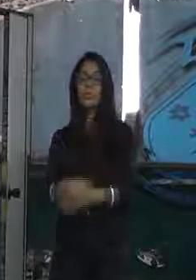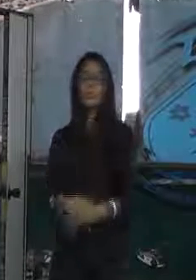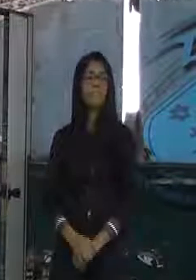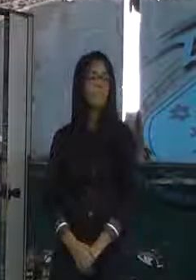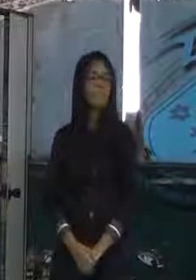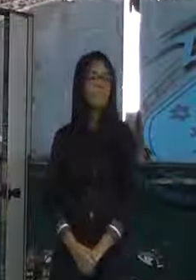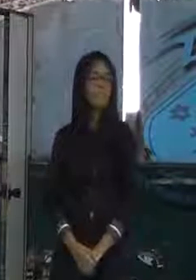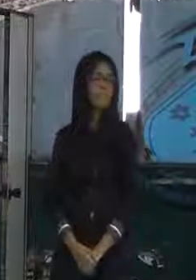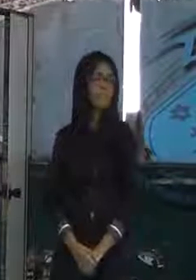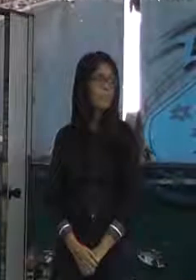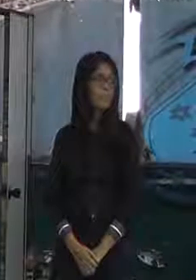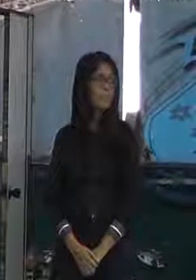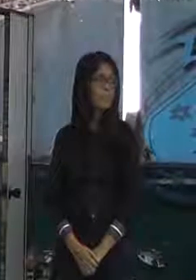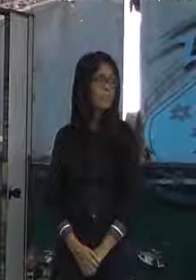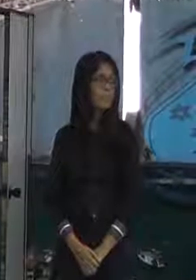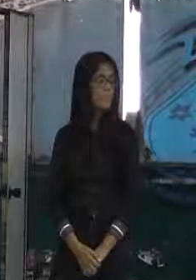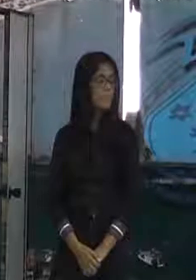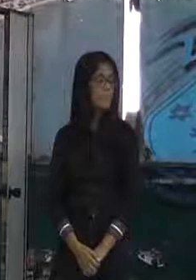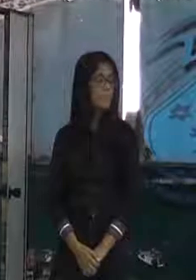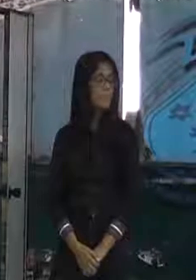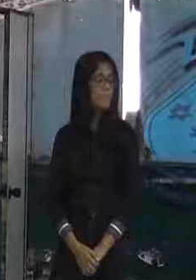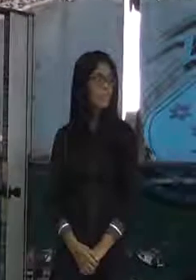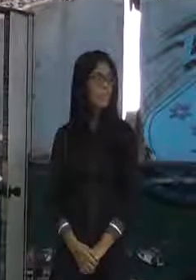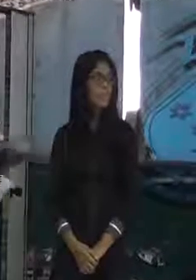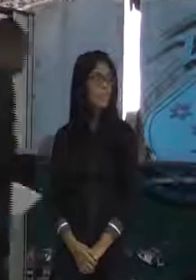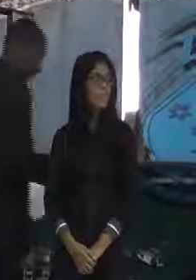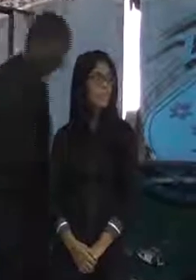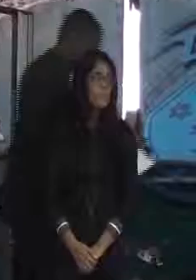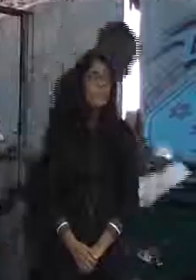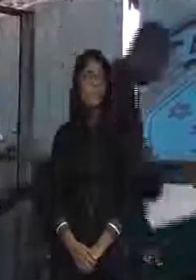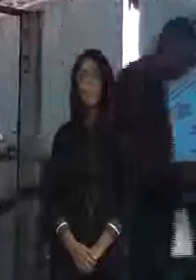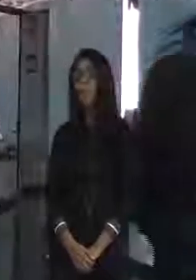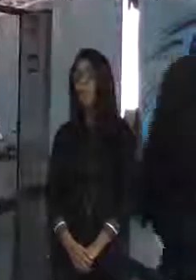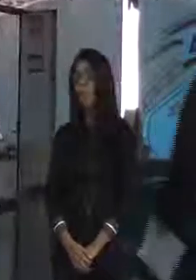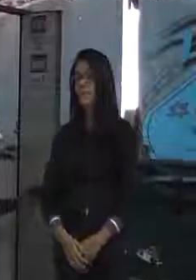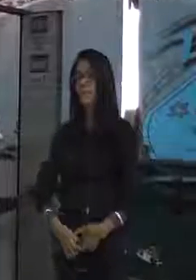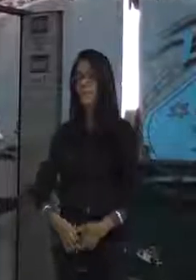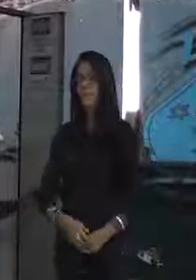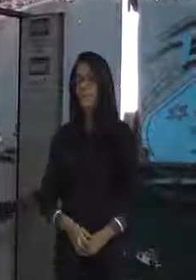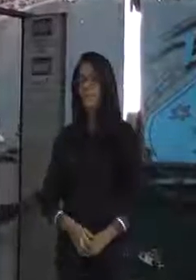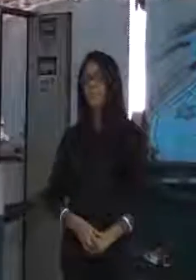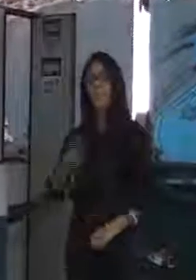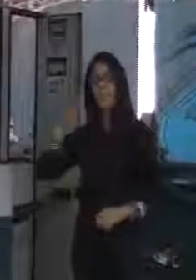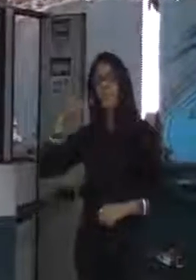Vereador Augustão, pelo tempo regimental de 10 minutos.